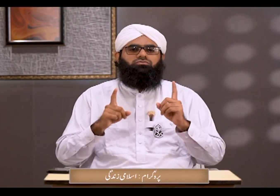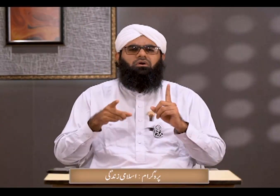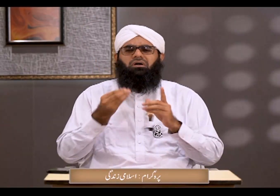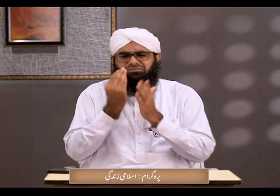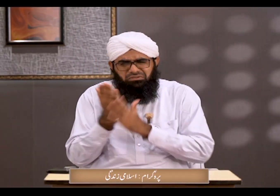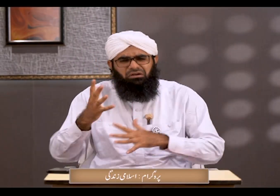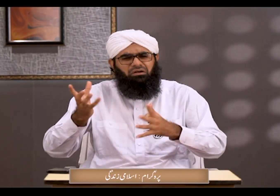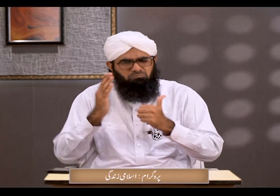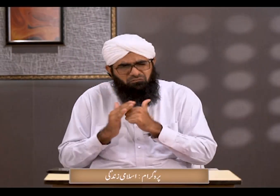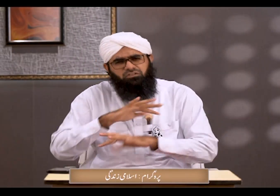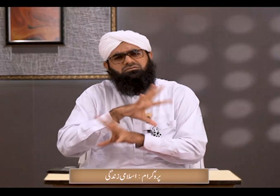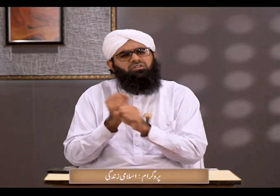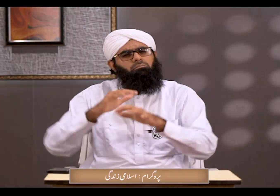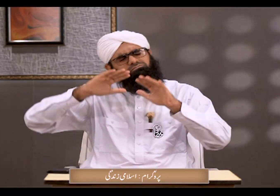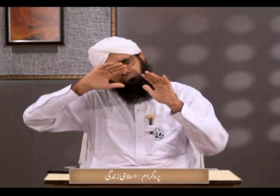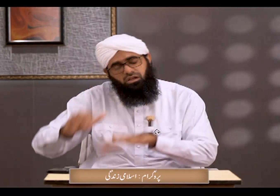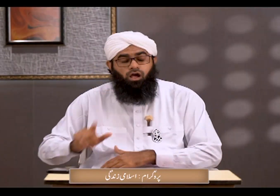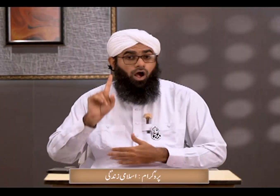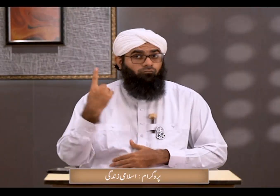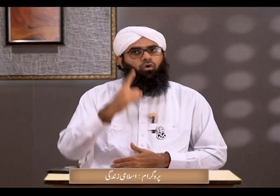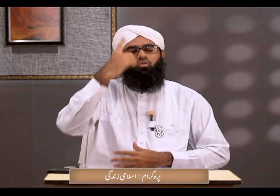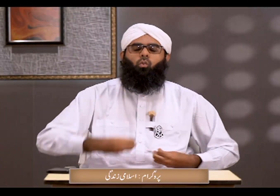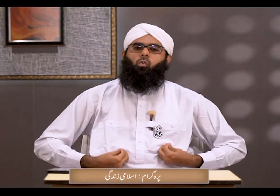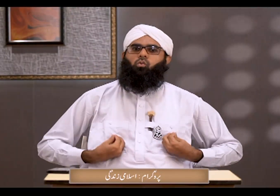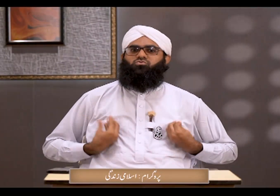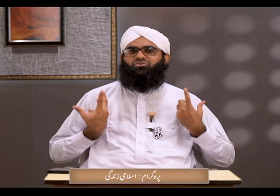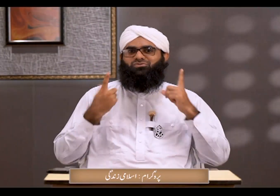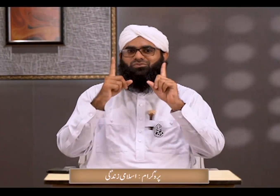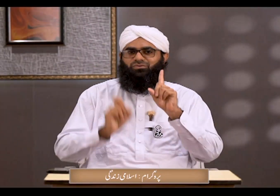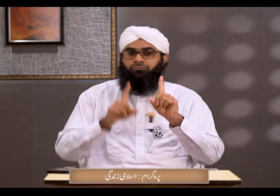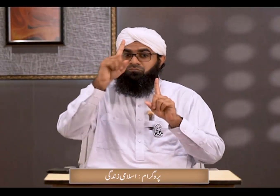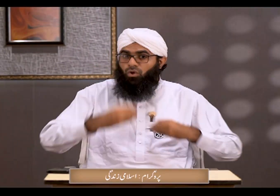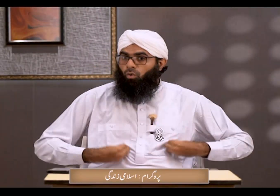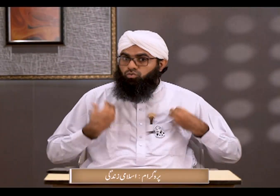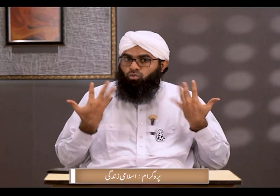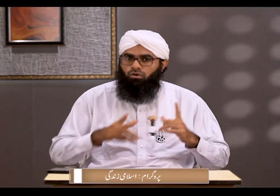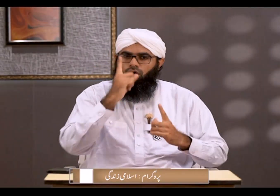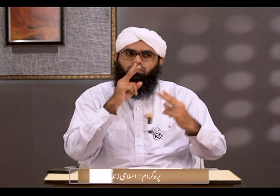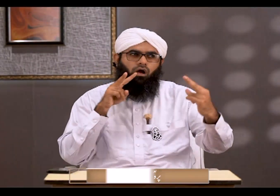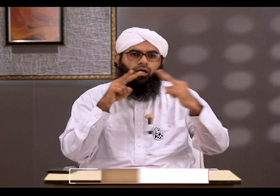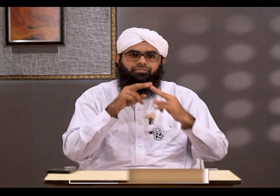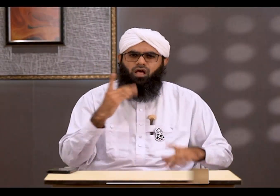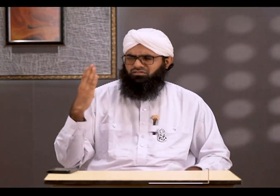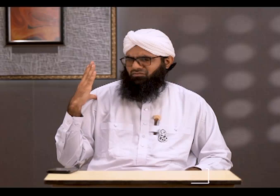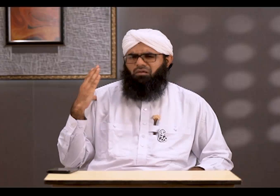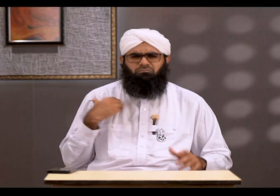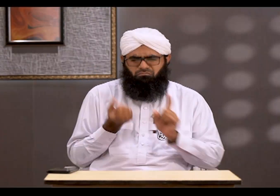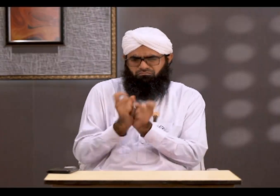عاشقان الہی کی سب سے بڑی تمنا ہے۔ اللہ پاک کی رضا اور رب کریم کا دیدار کسی عمل کا بدلہ نہ ہوگا، بلکہ یہ خاص